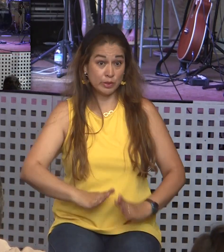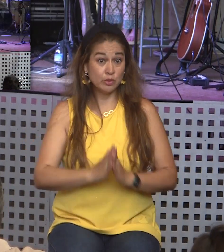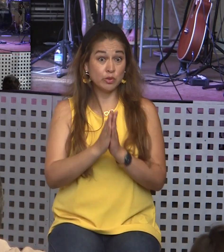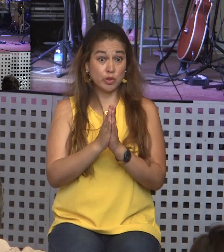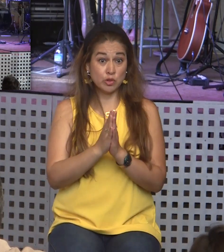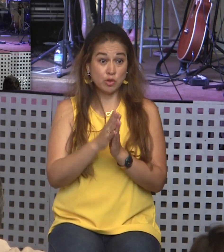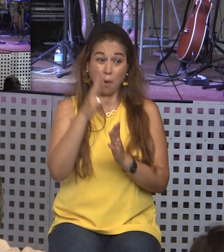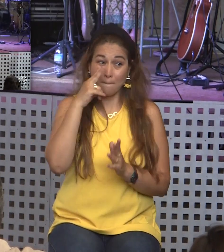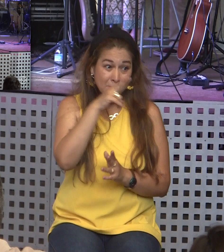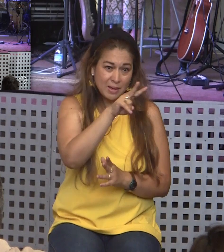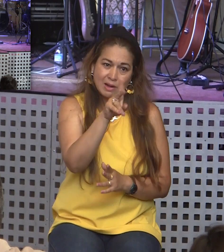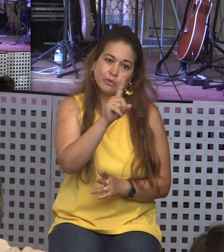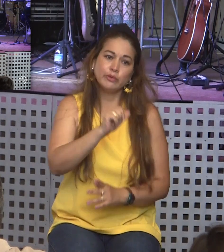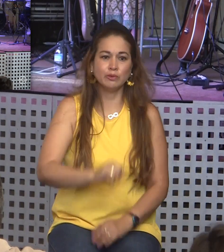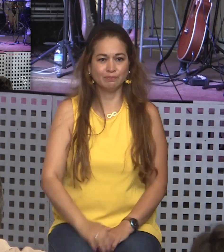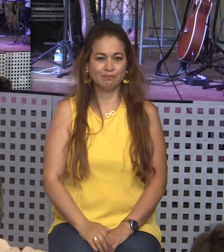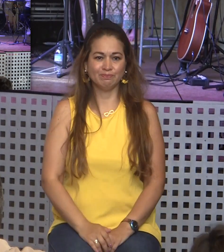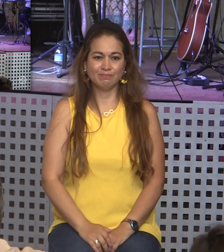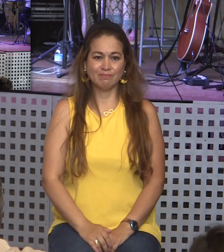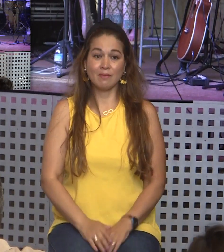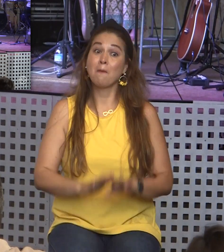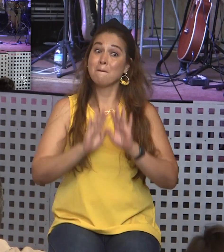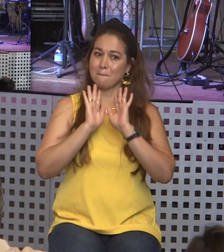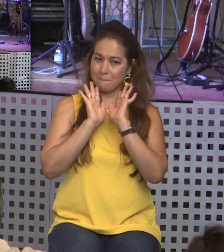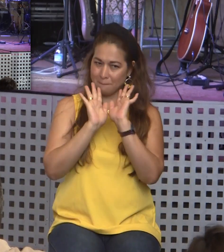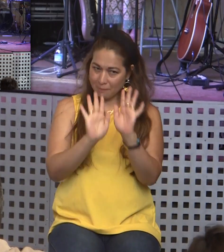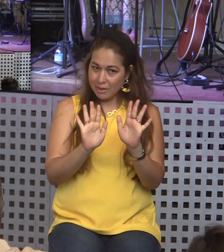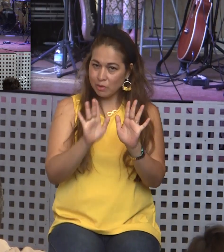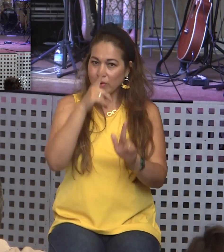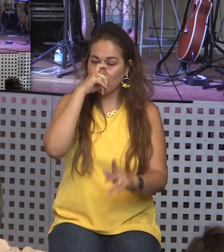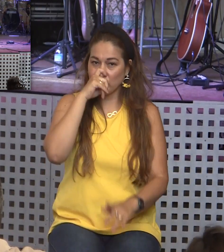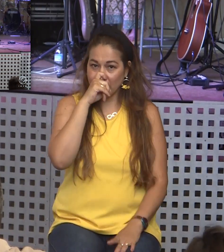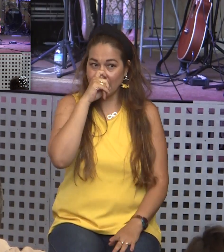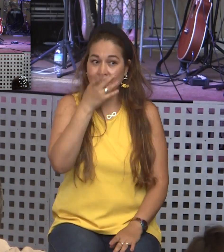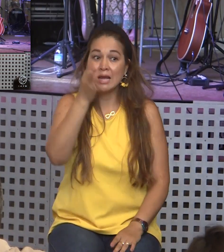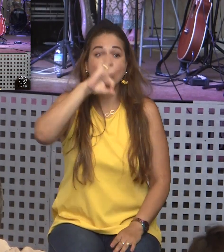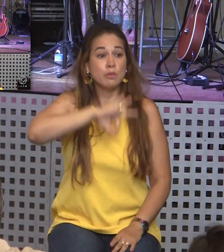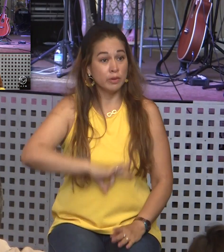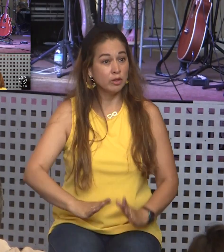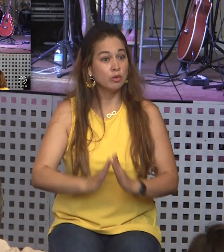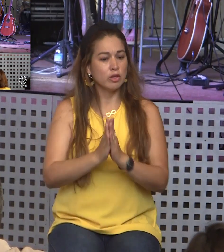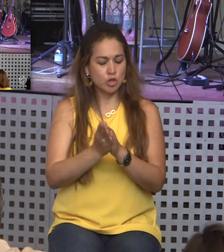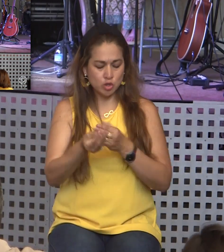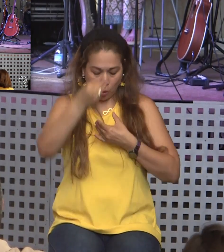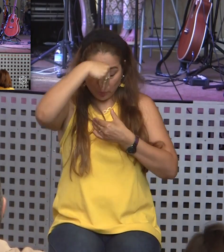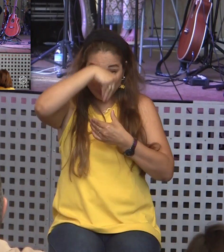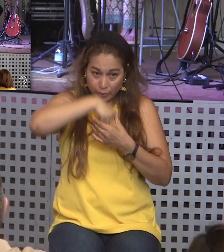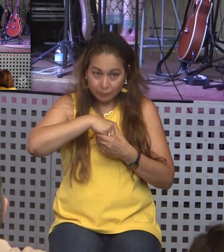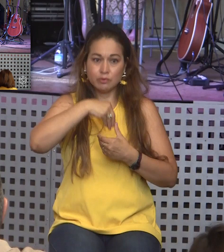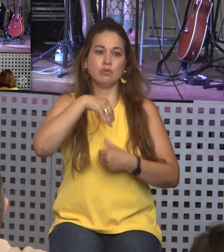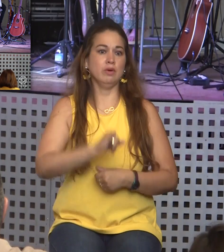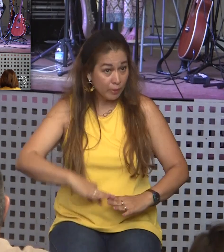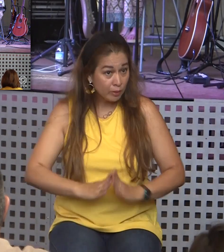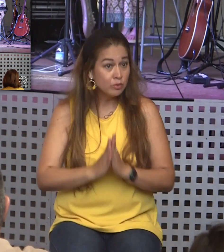nos unge, que nos habla, que nos mueve, que nos dirige, que nos consuela.